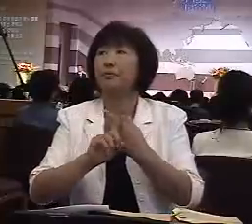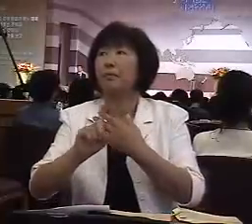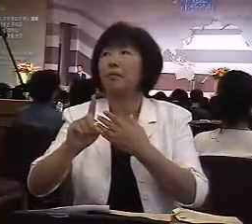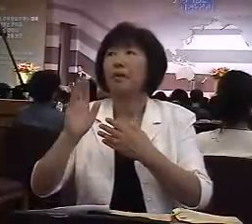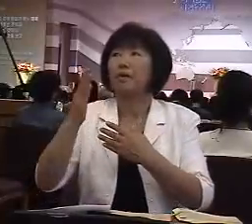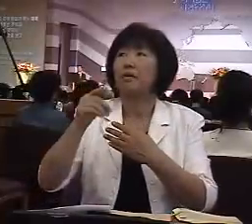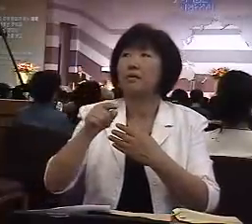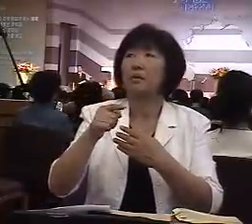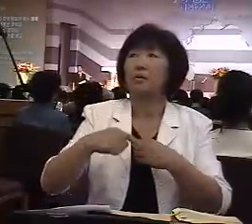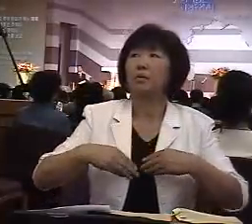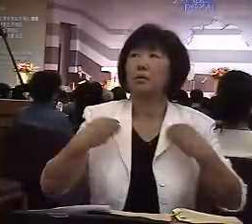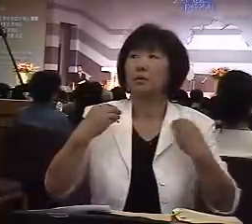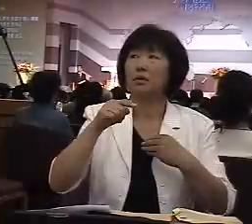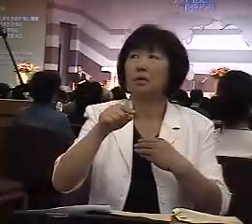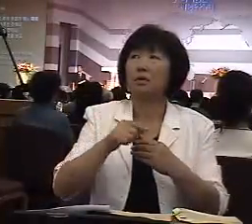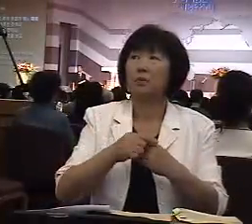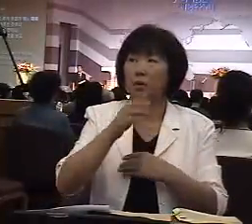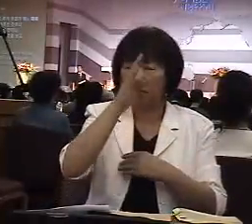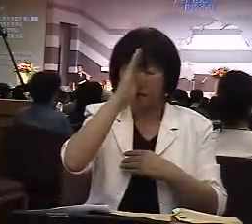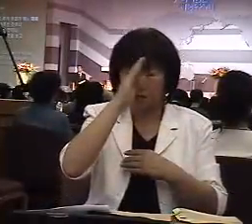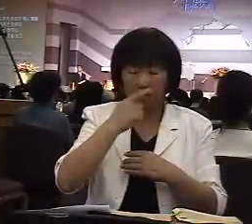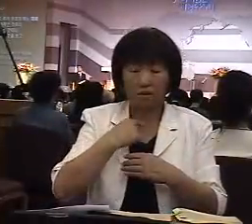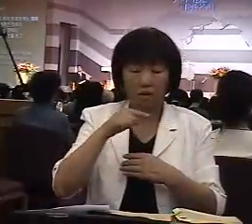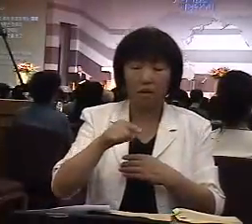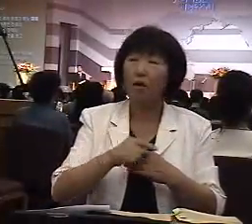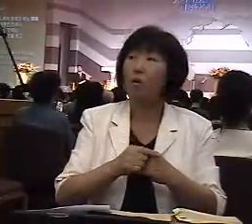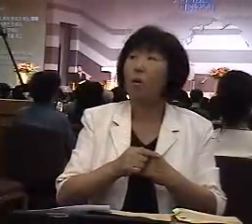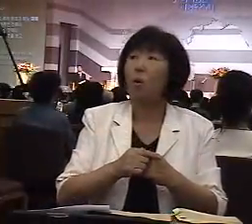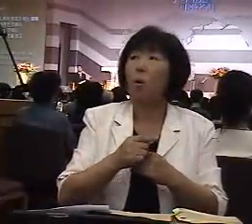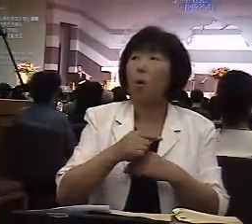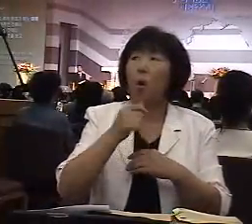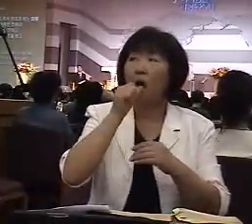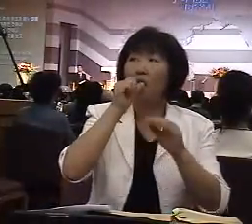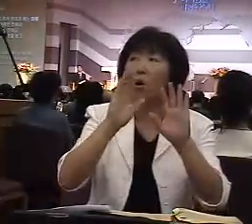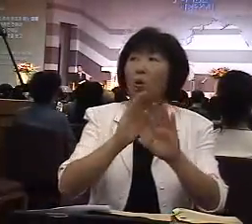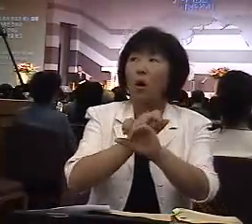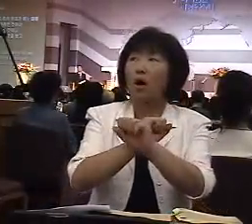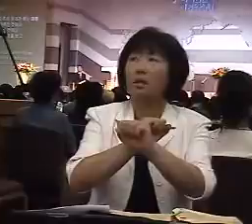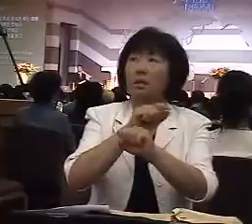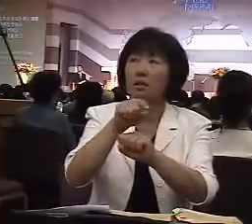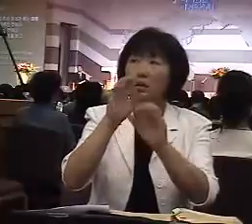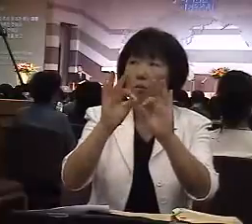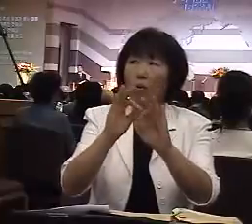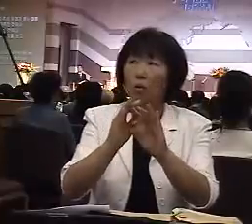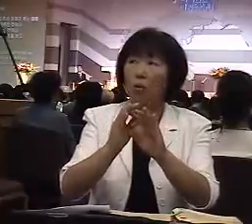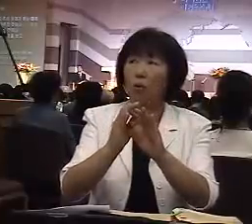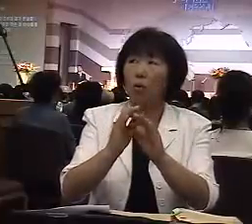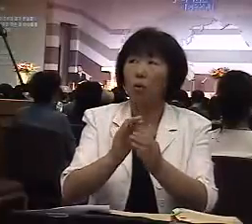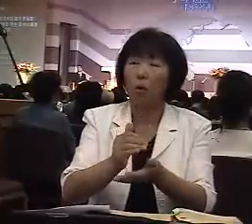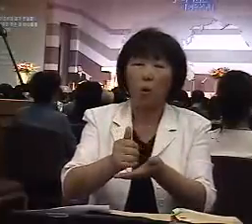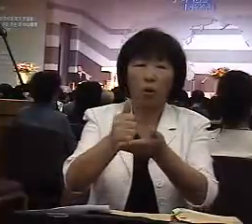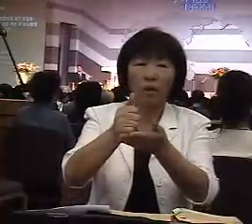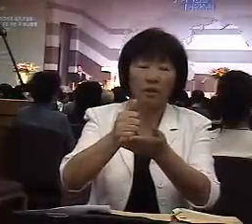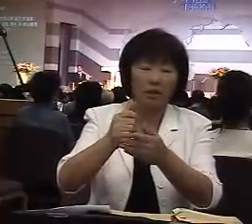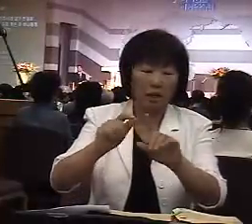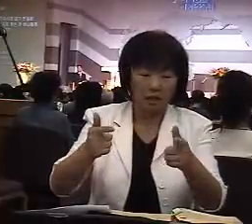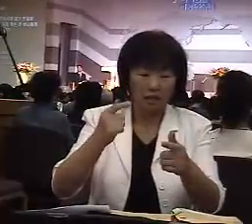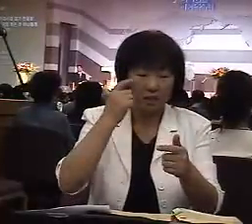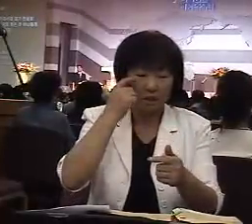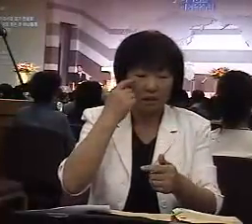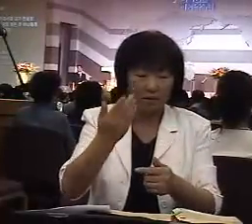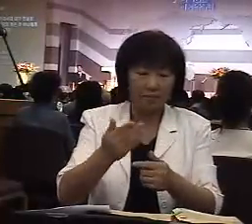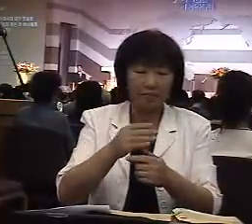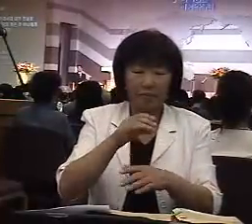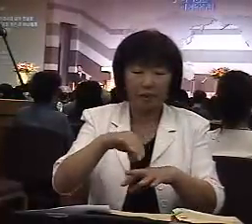되신 것이나 벗으신 것이나 병드신 것이나 옥에 갇히신 것을 보고 동양치 아니하노이까. 이에